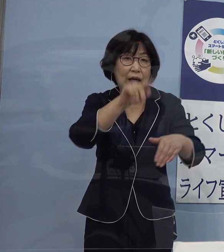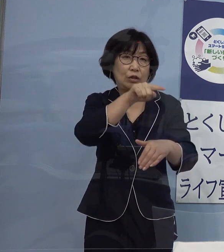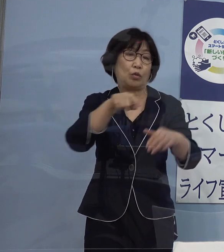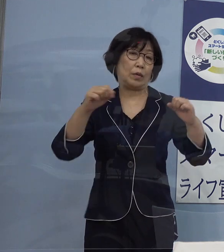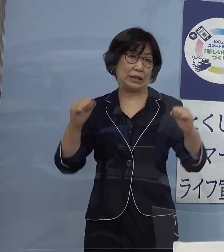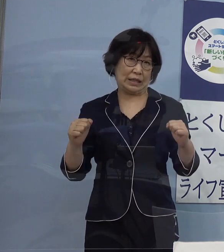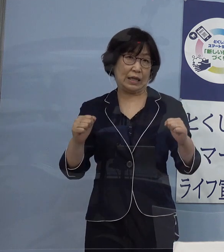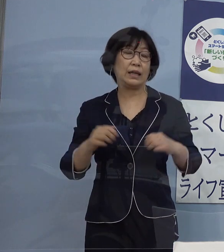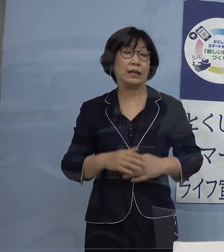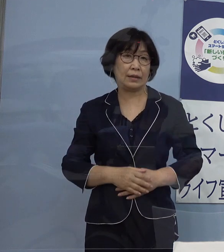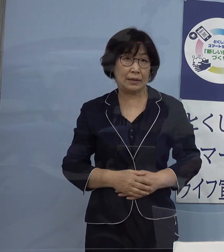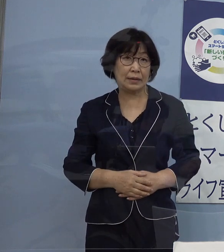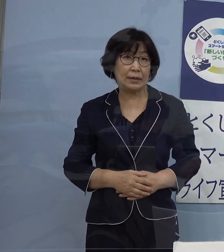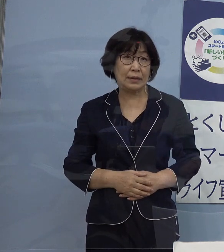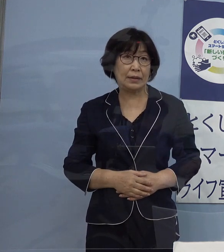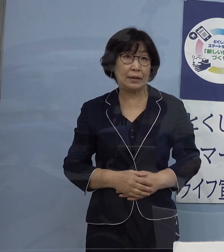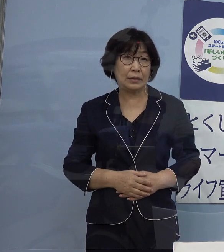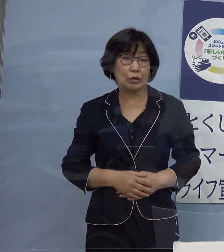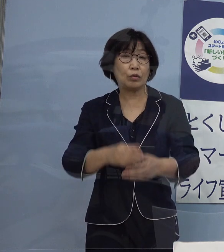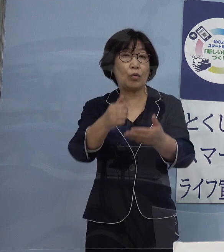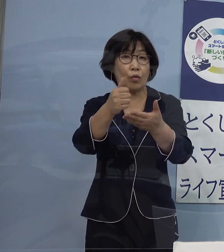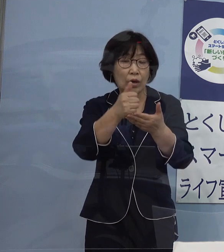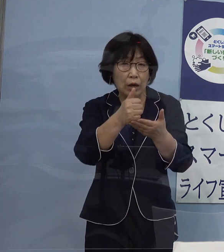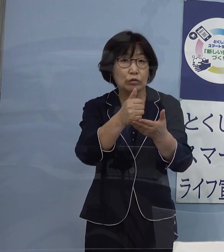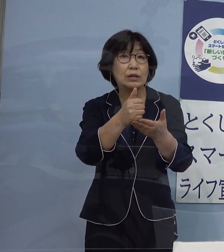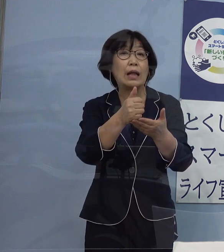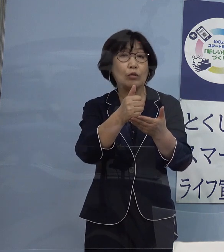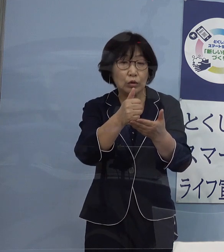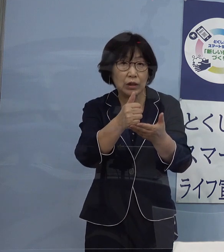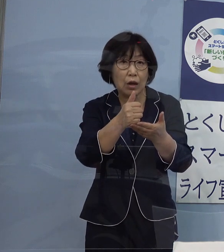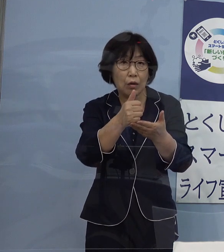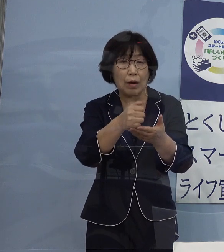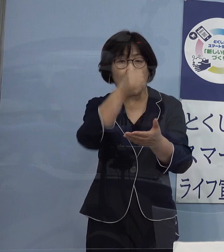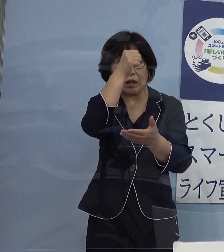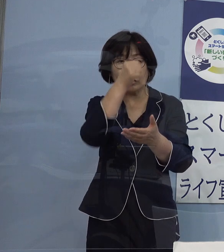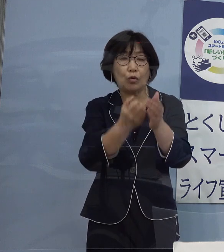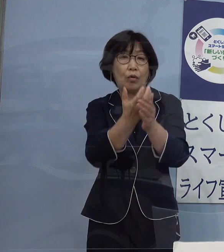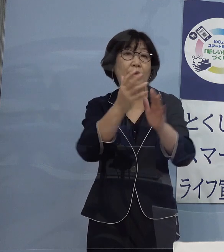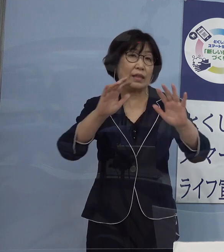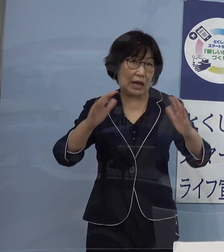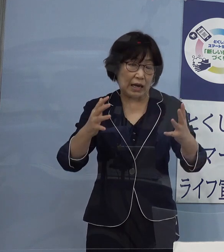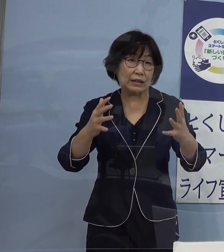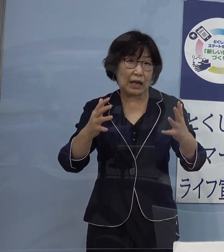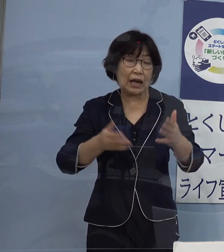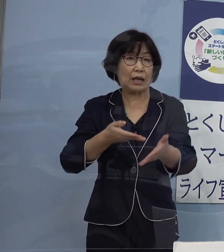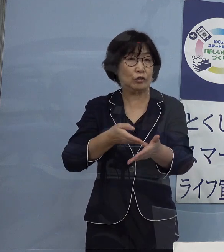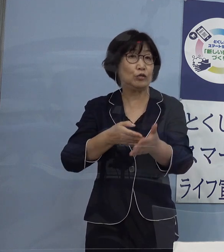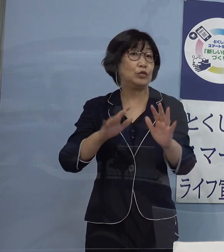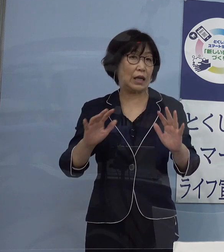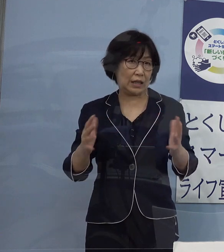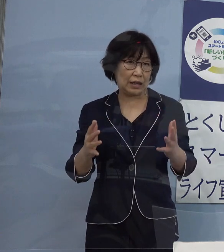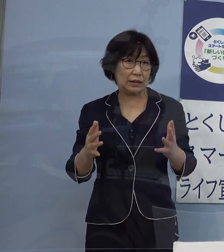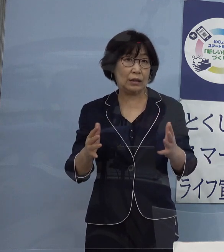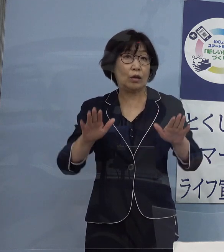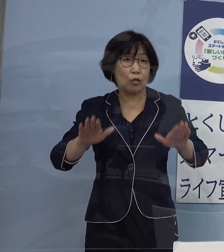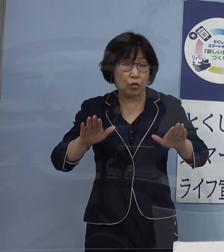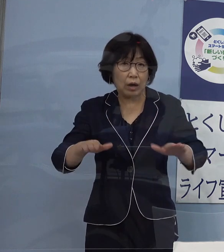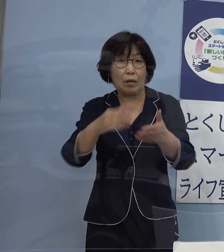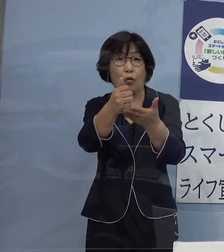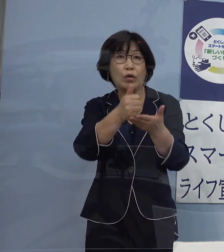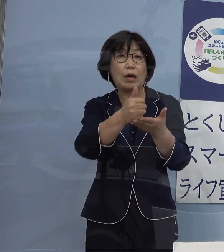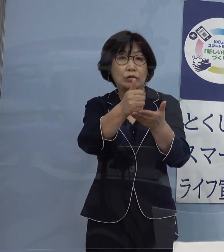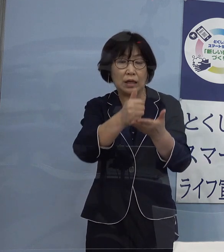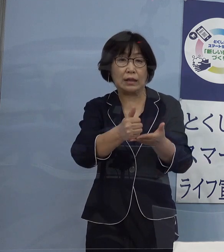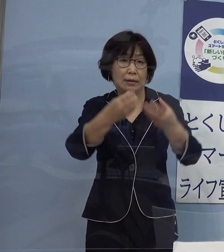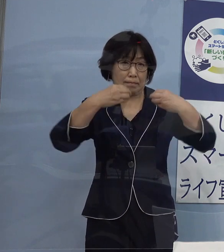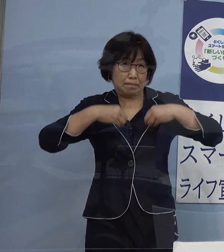正解に。で、そこだけのお客さんで出てなかったもんですから申し訳なかったですが、今回はお客さんが出たということ